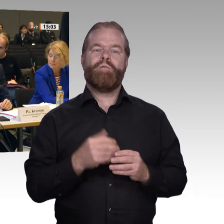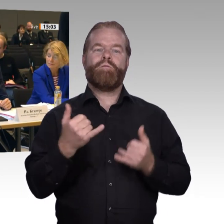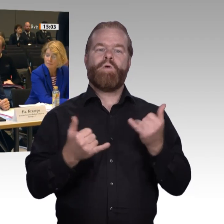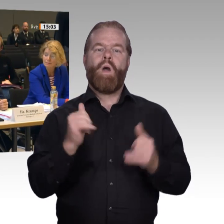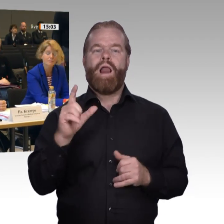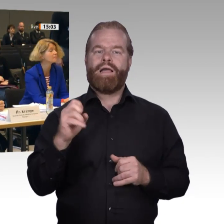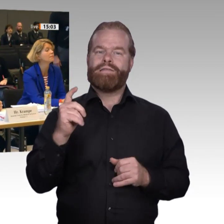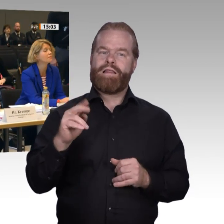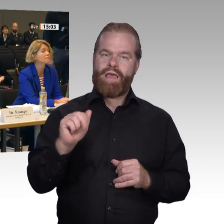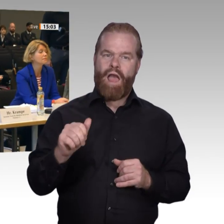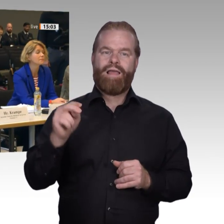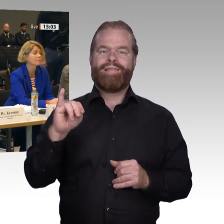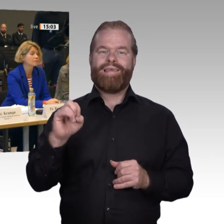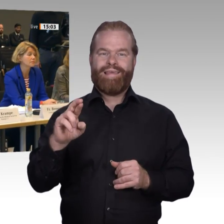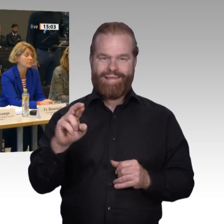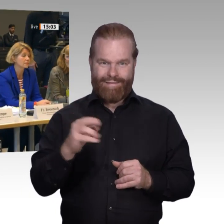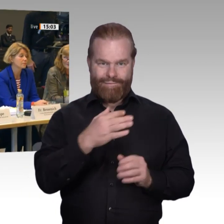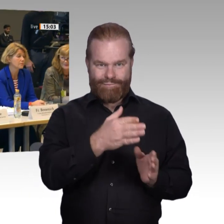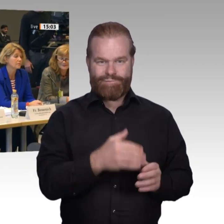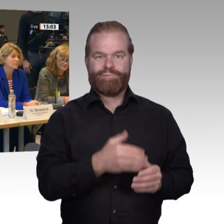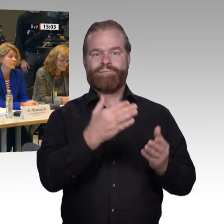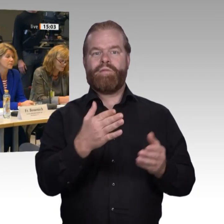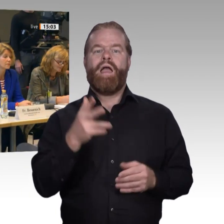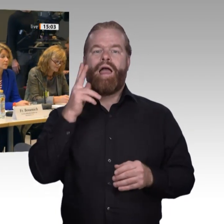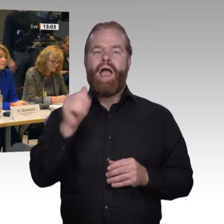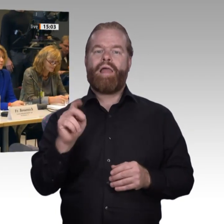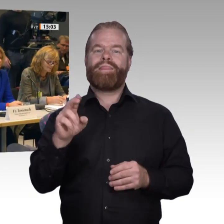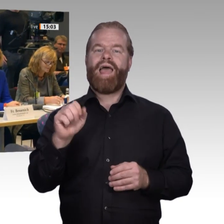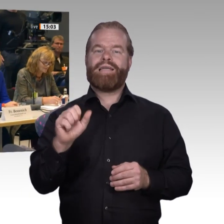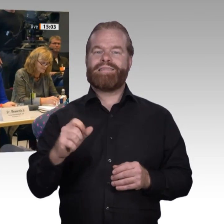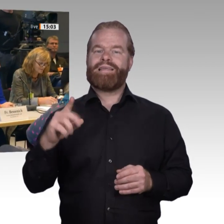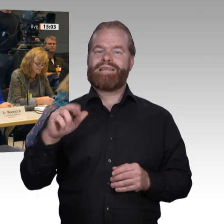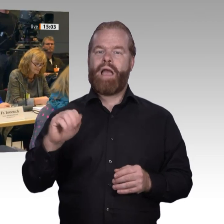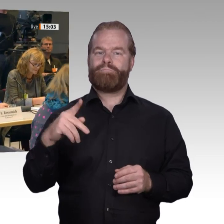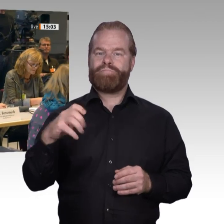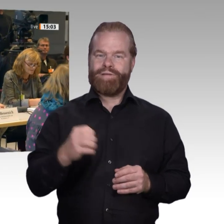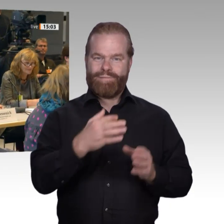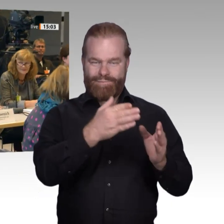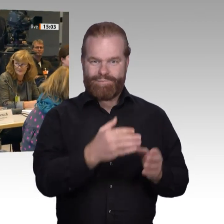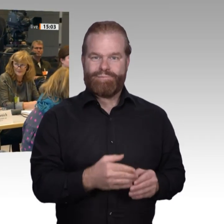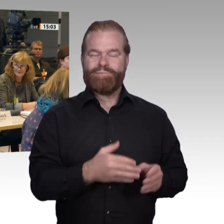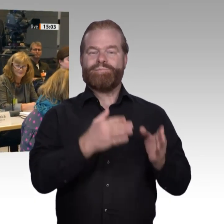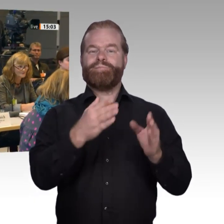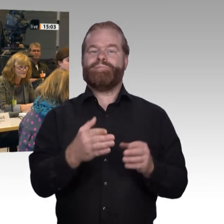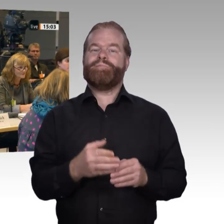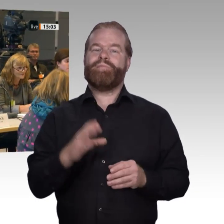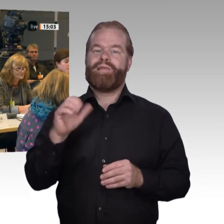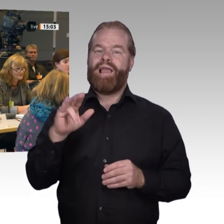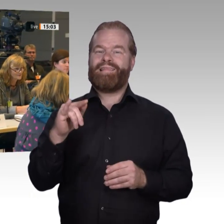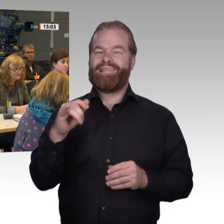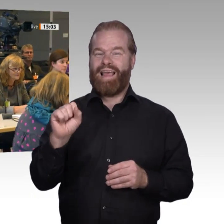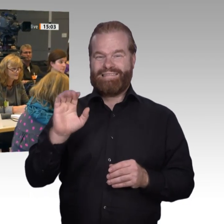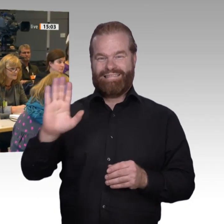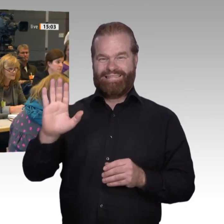danke. Von der Caritas Behindertenhilfe und Psychiatrie e.V. Frau Janina Bessenich.